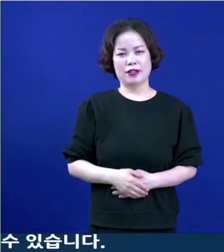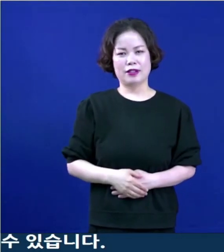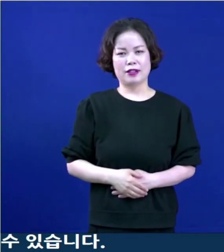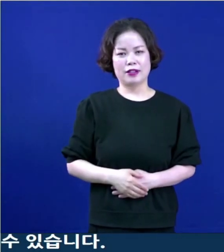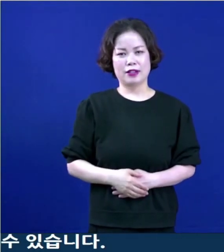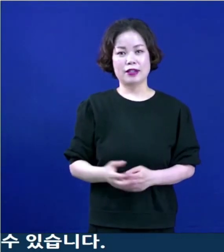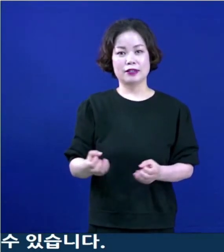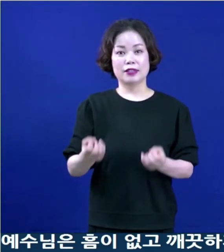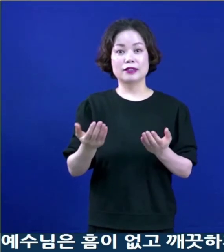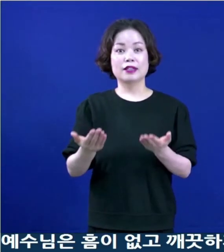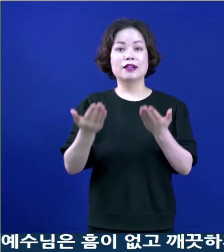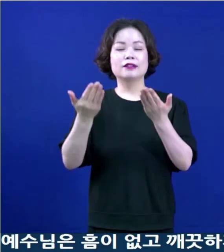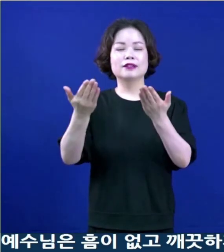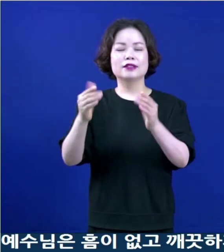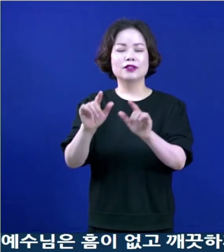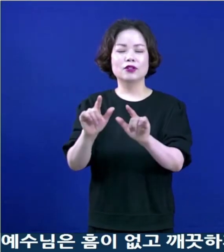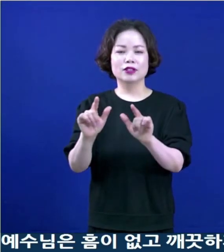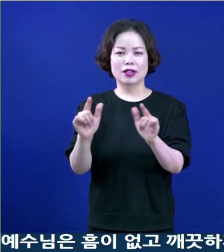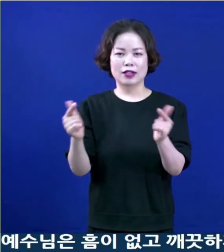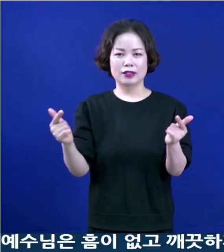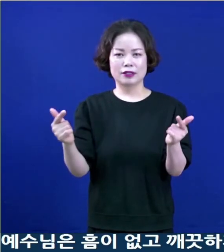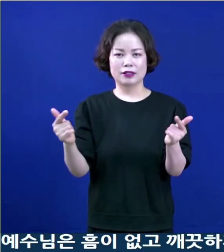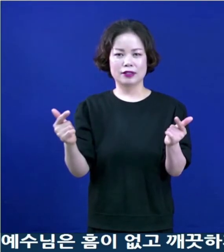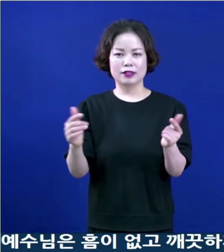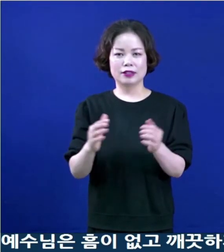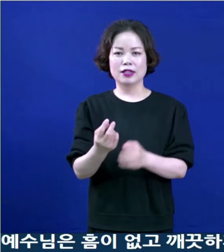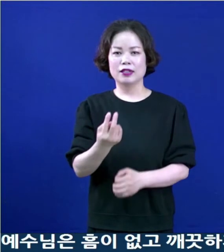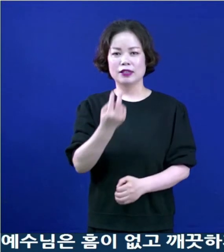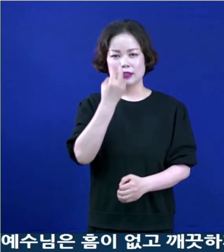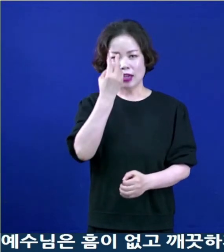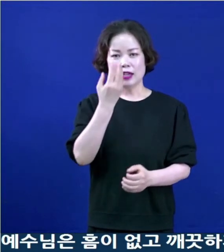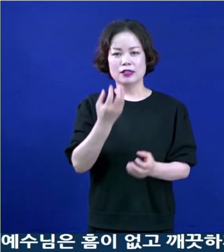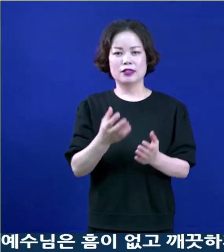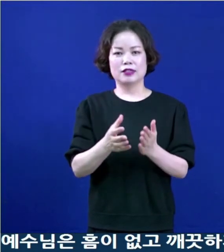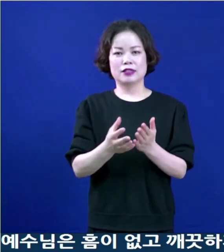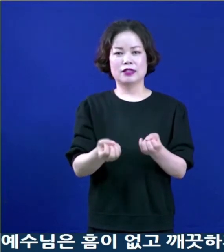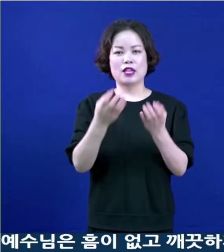제사를 드리는 것이 아니라 산 제물을 드리게 하는 거죠.